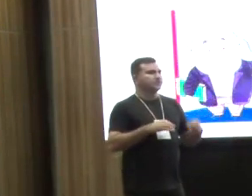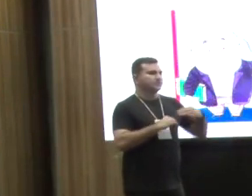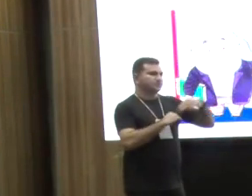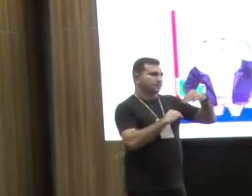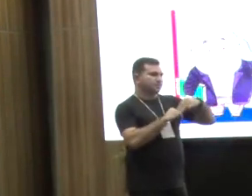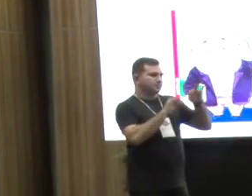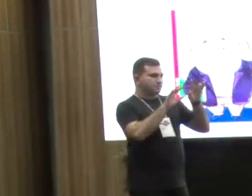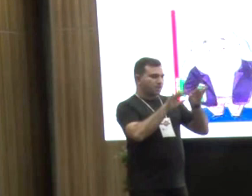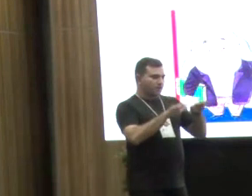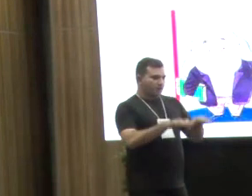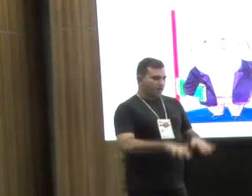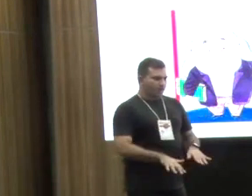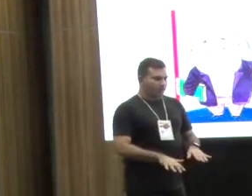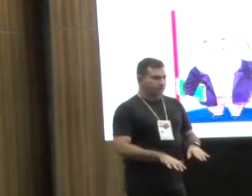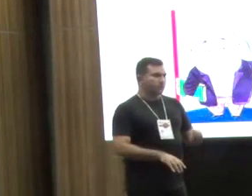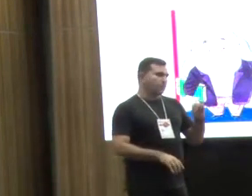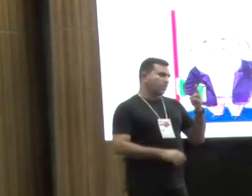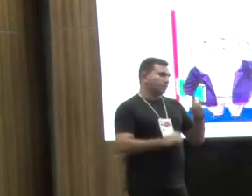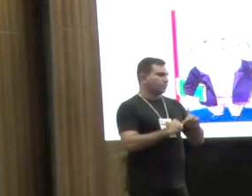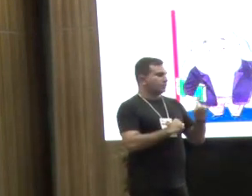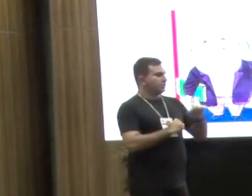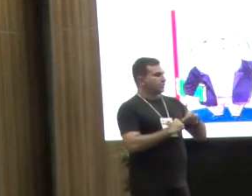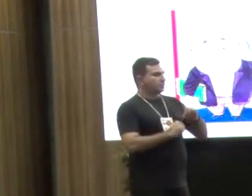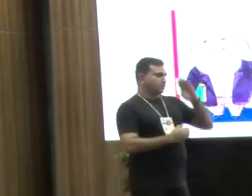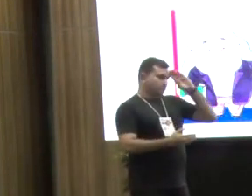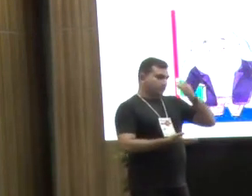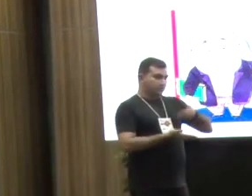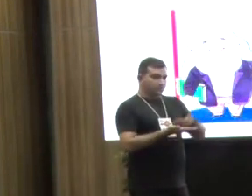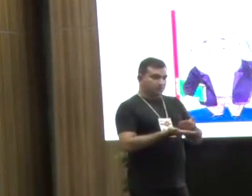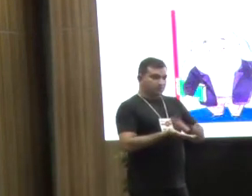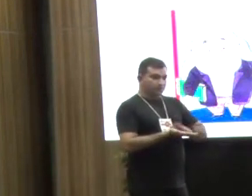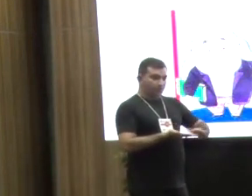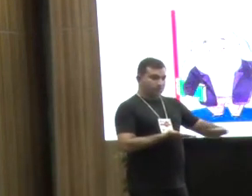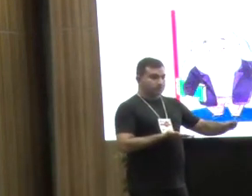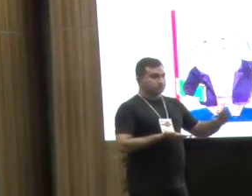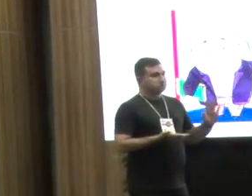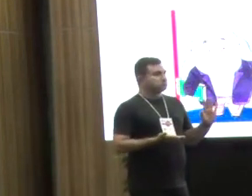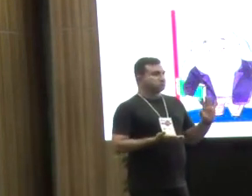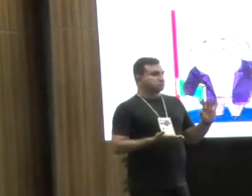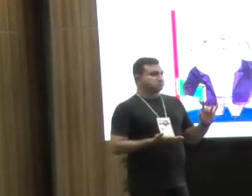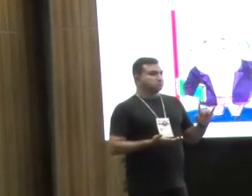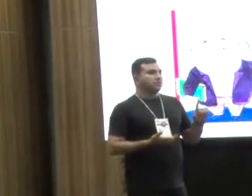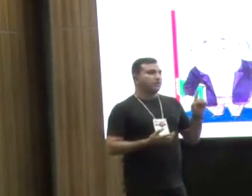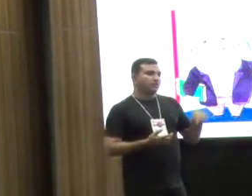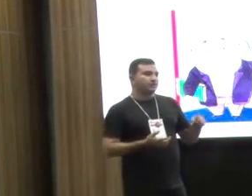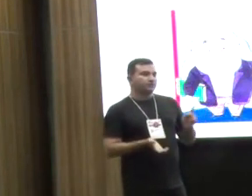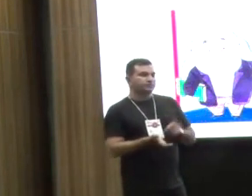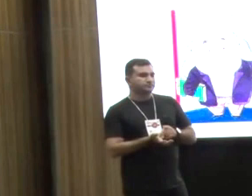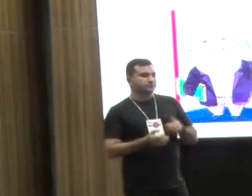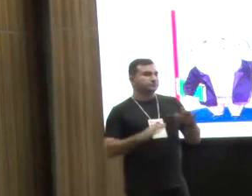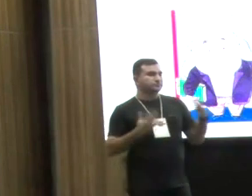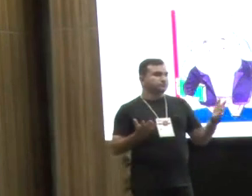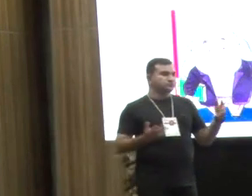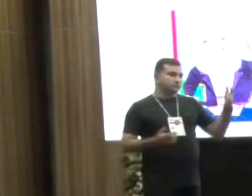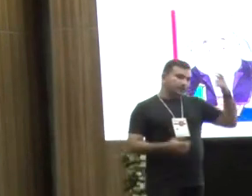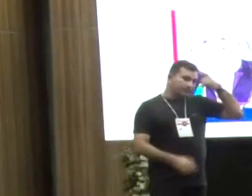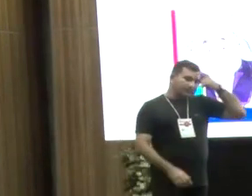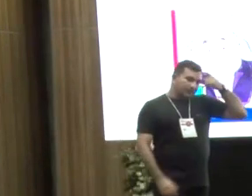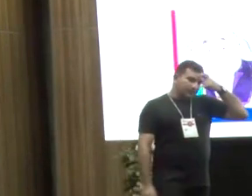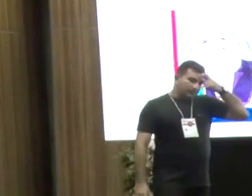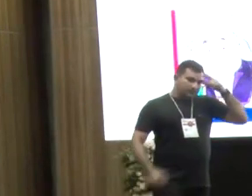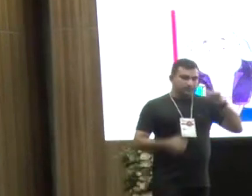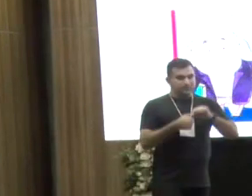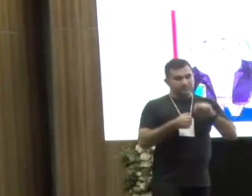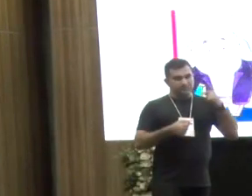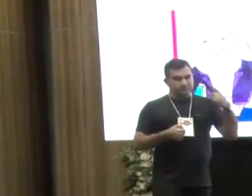mestrado ou uma tese de doutorado. Ele é intelectual quando ele pensa o fazer